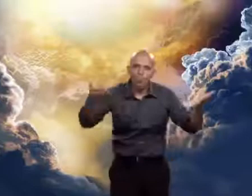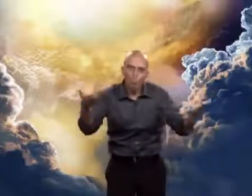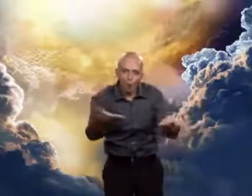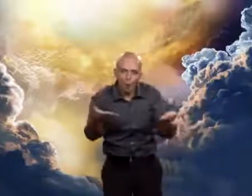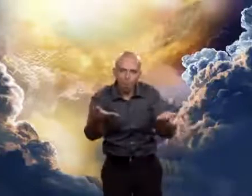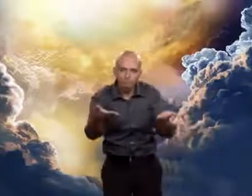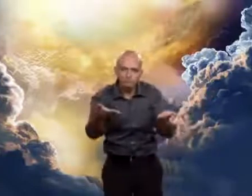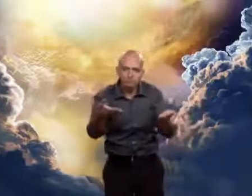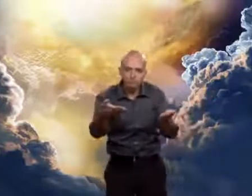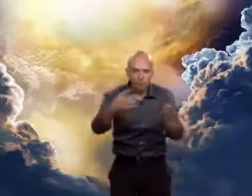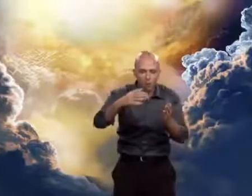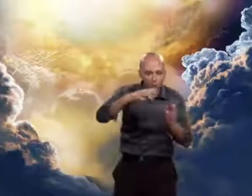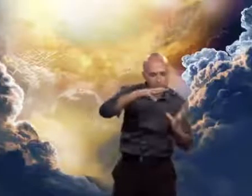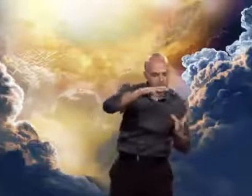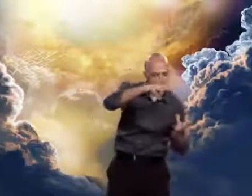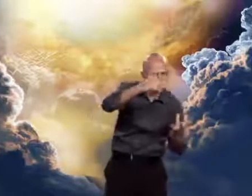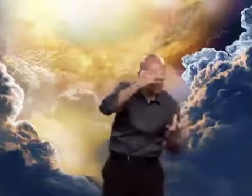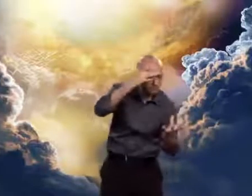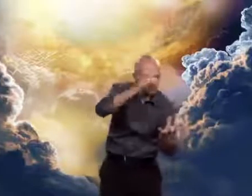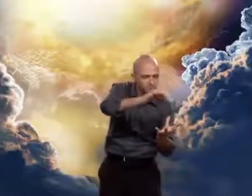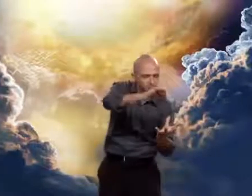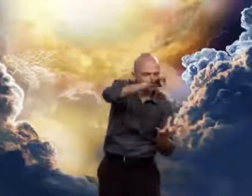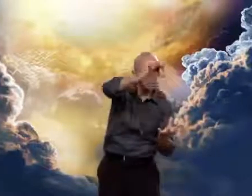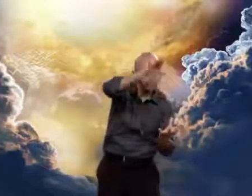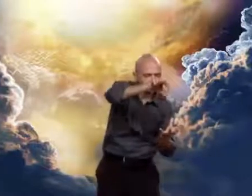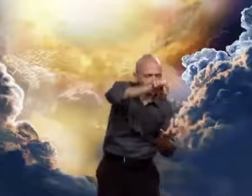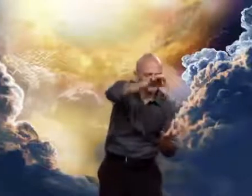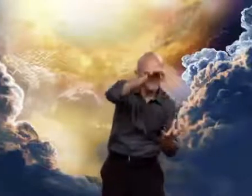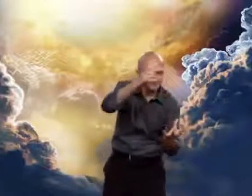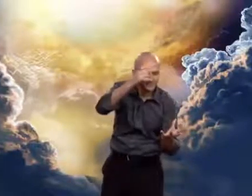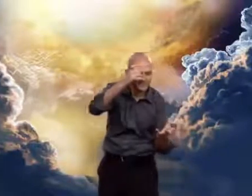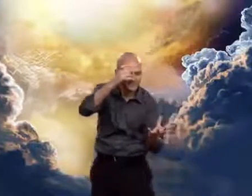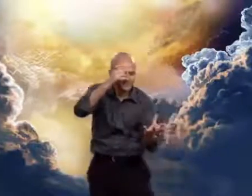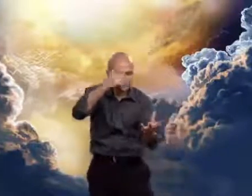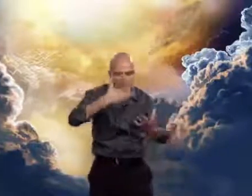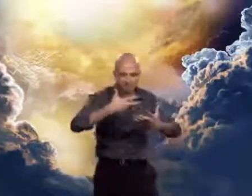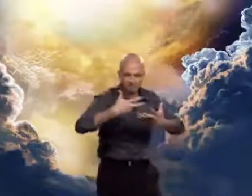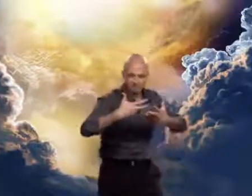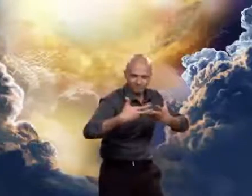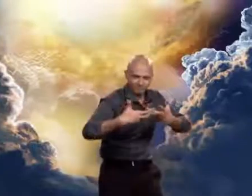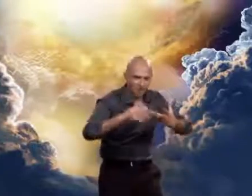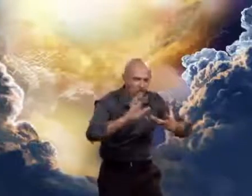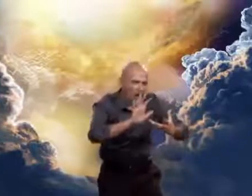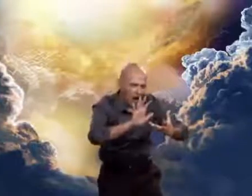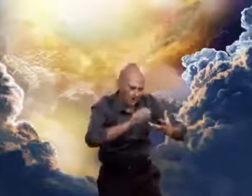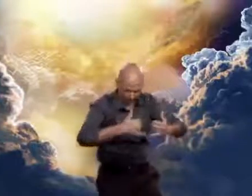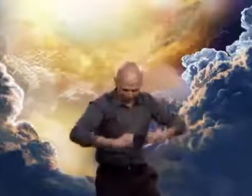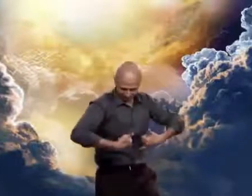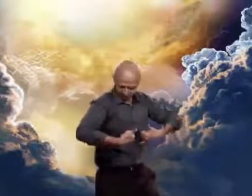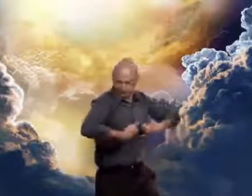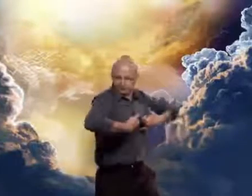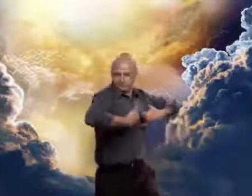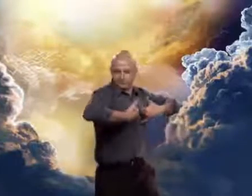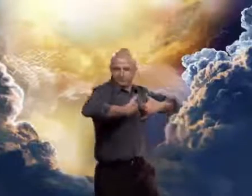morte. Esse erro, porém, penetrou nos meios científicos, invadiu as igrejas e foi bem recebido nas